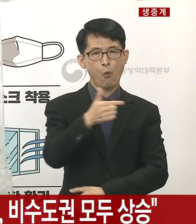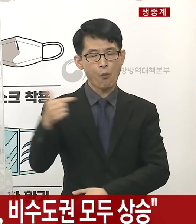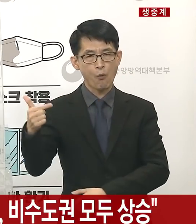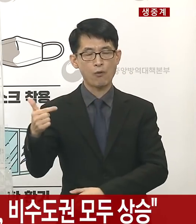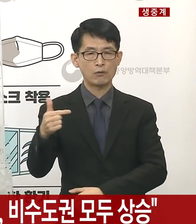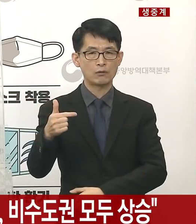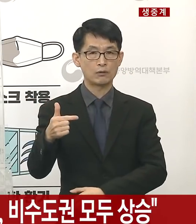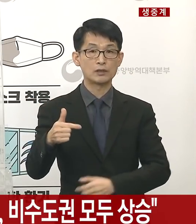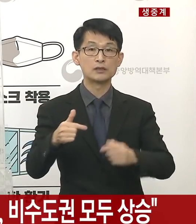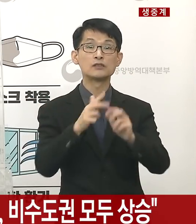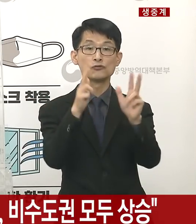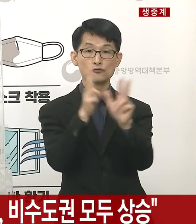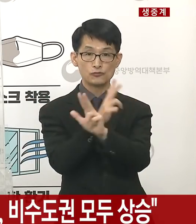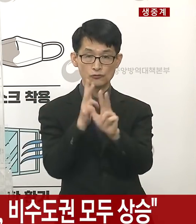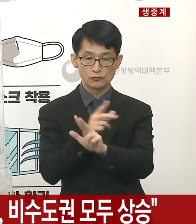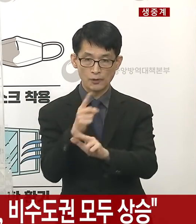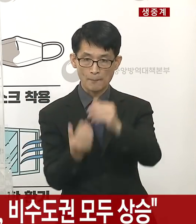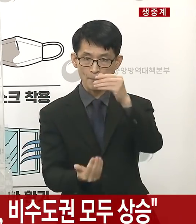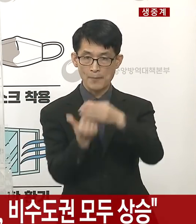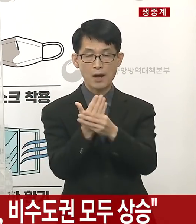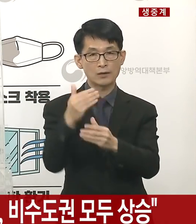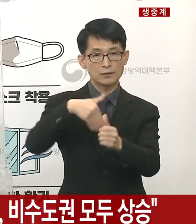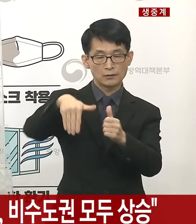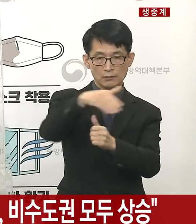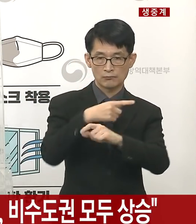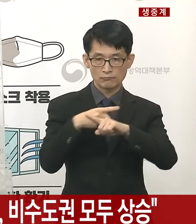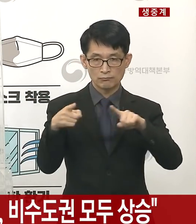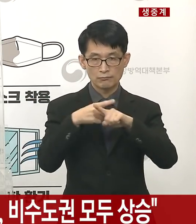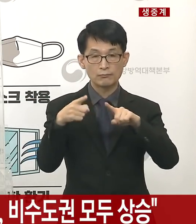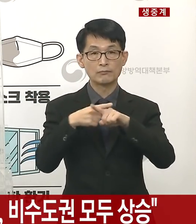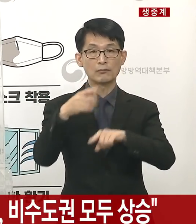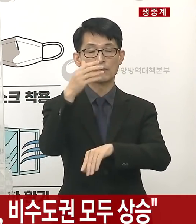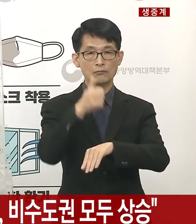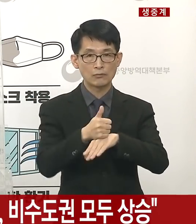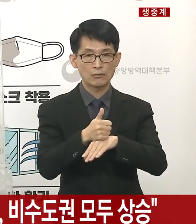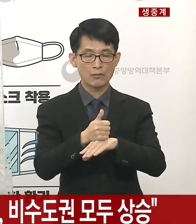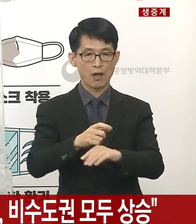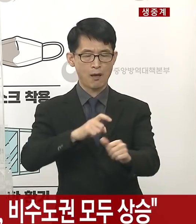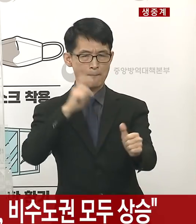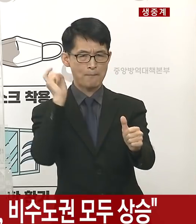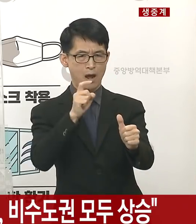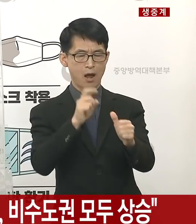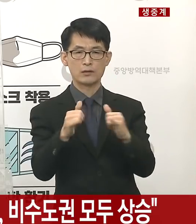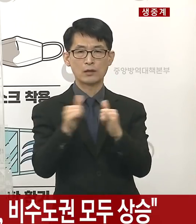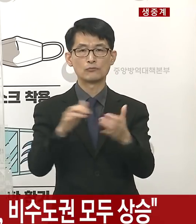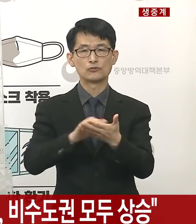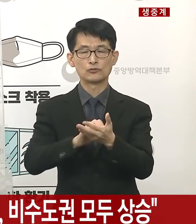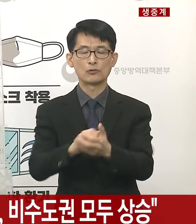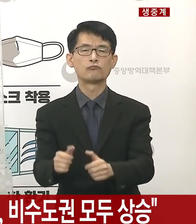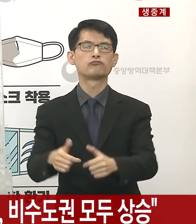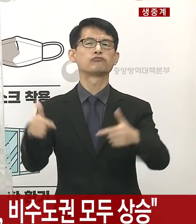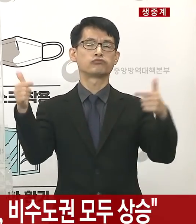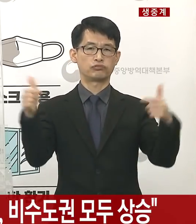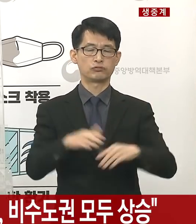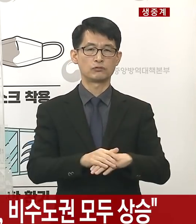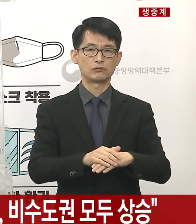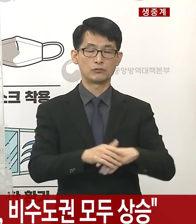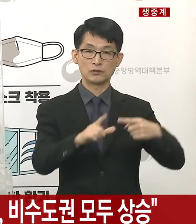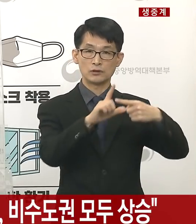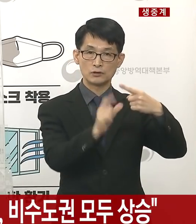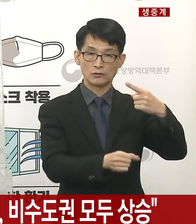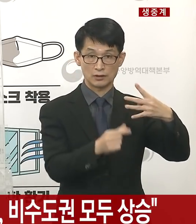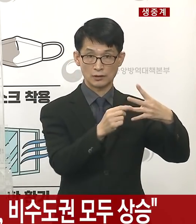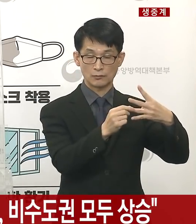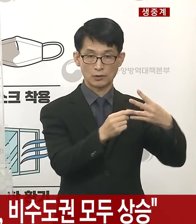이후에 주간 단위의 발생 상황을 분석해 보면 확진자 수는 급속하게 증가하여 1월